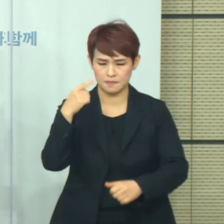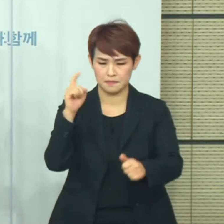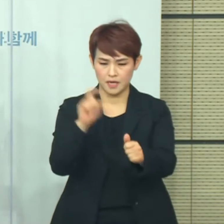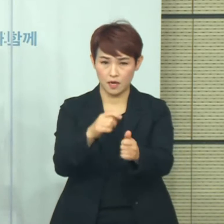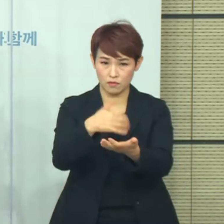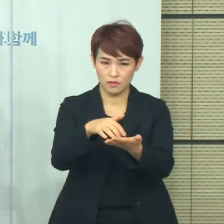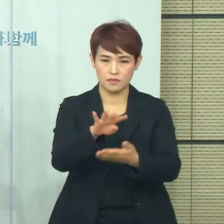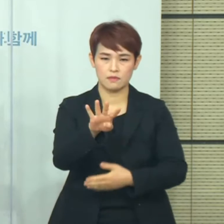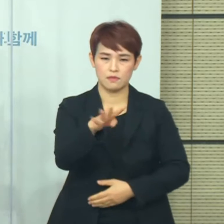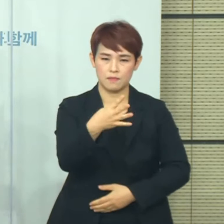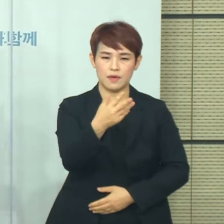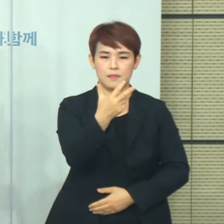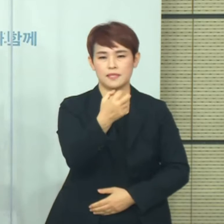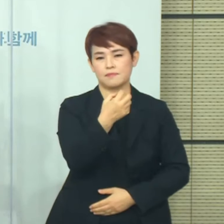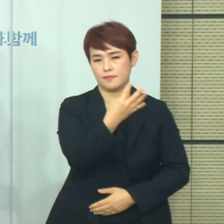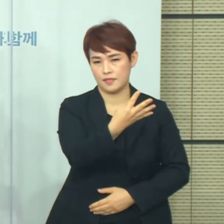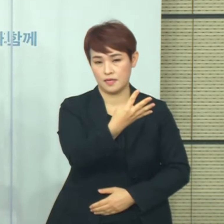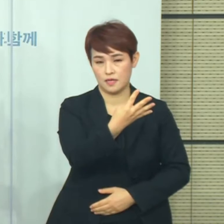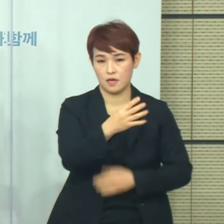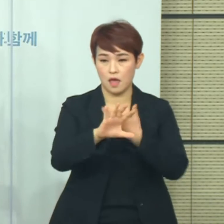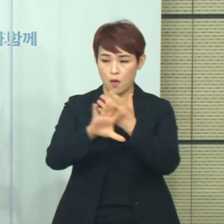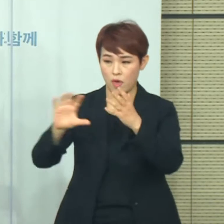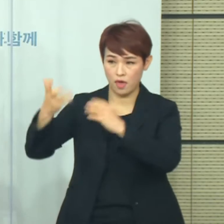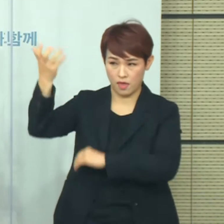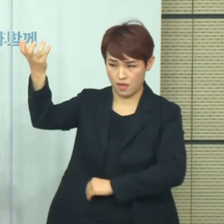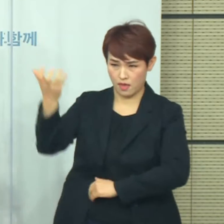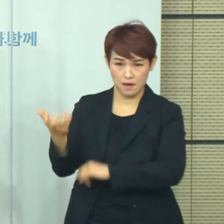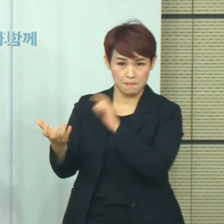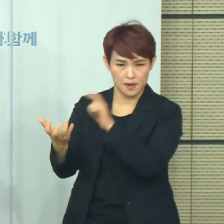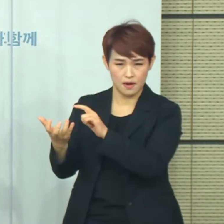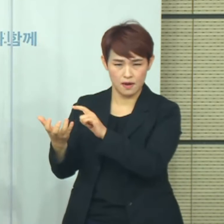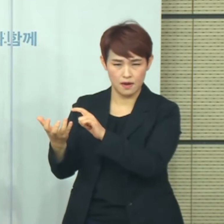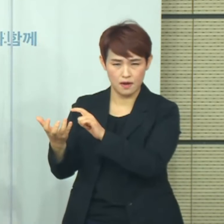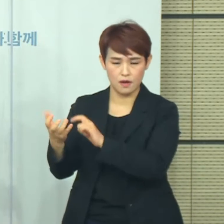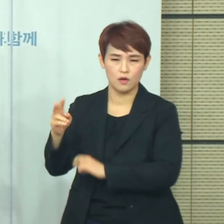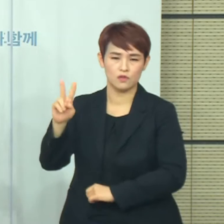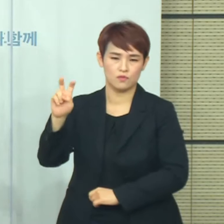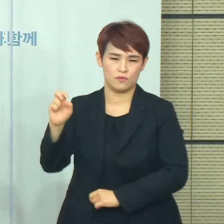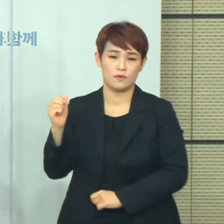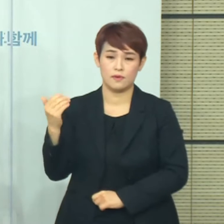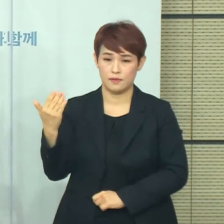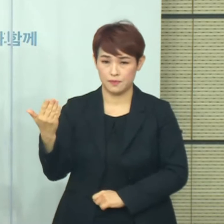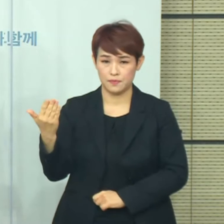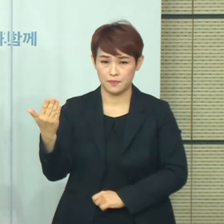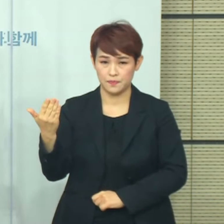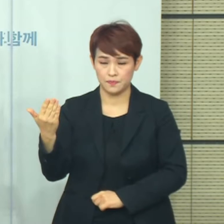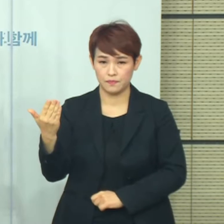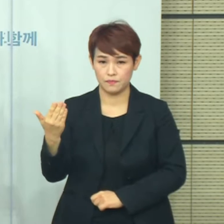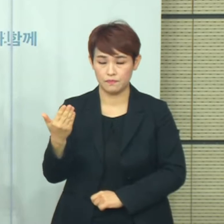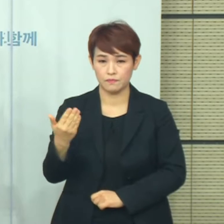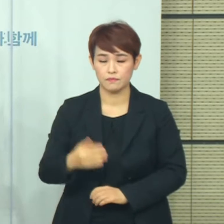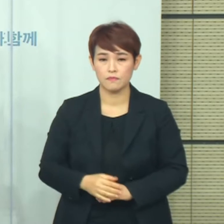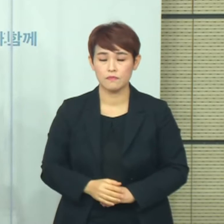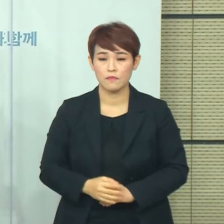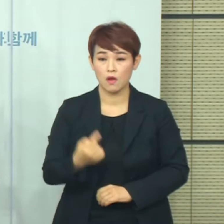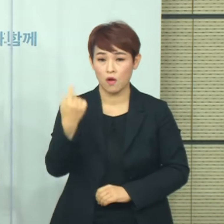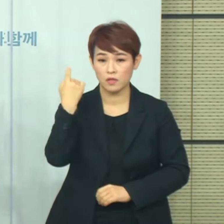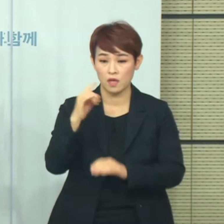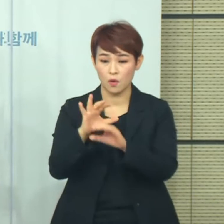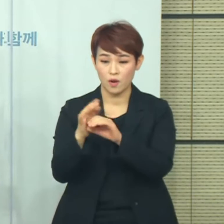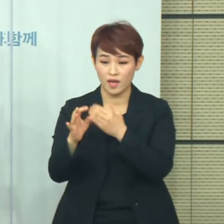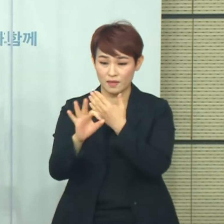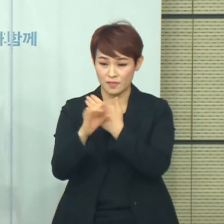환자는 484명이고 해외 유입 사례는 29명입니다. 어제 임시 선별 검사소를